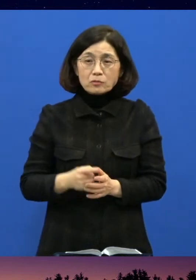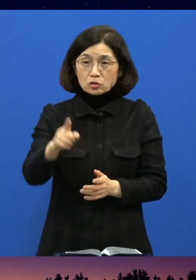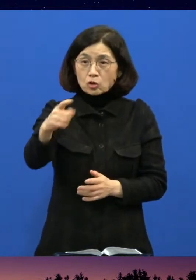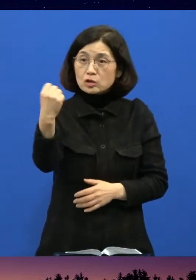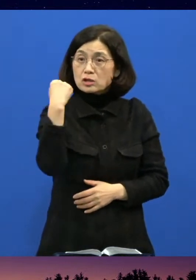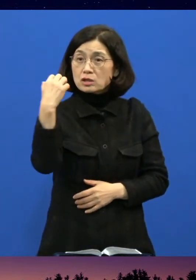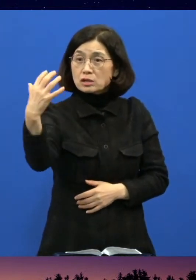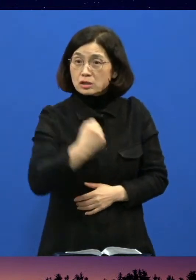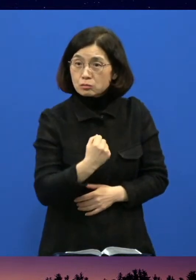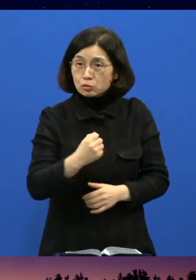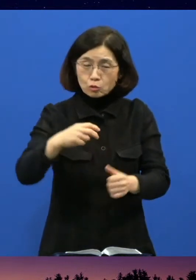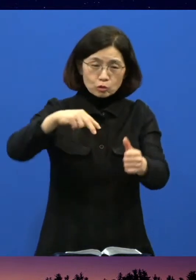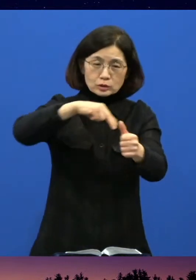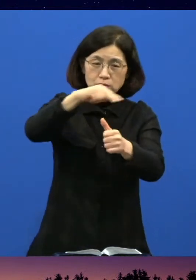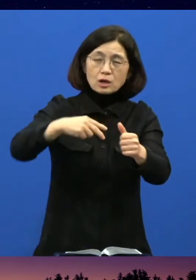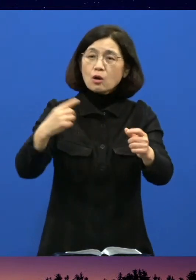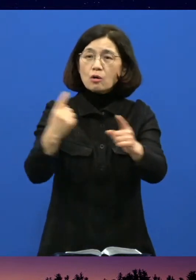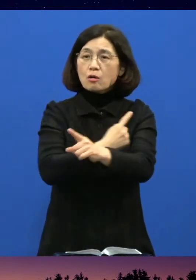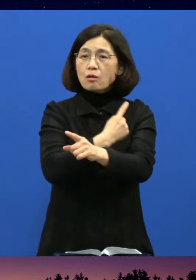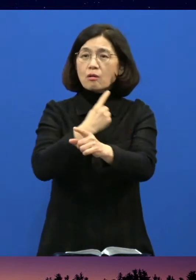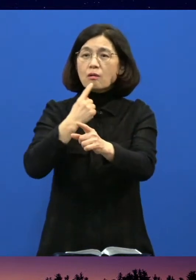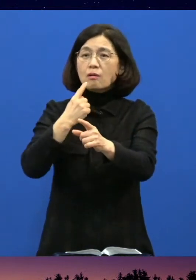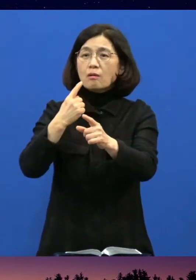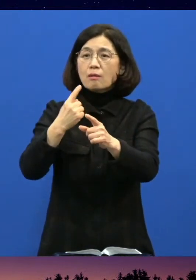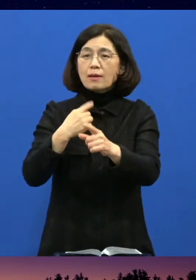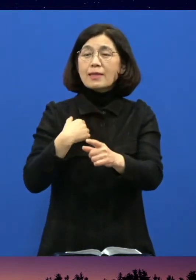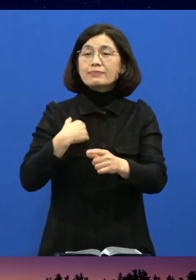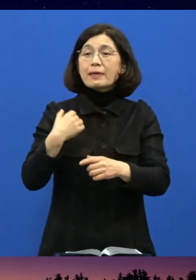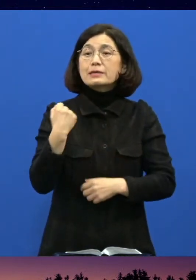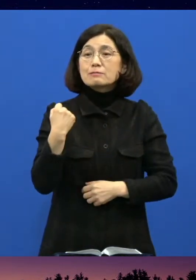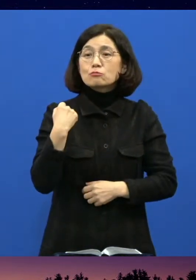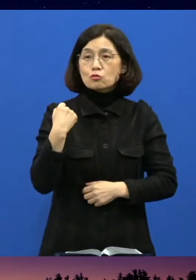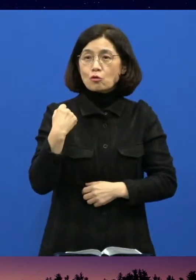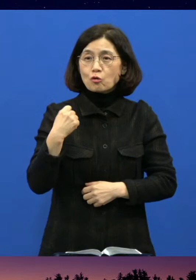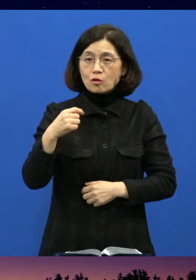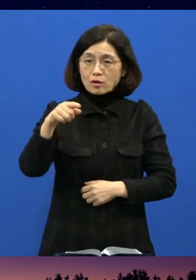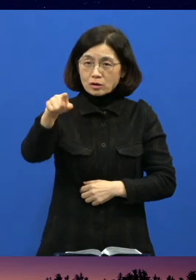힘으로 상황을 한순간에 뒤집어 놓을 수 있다고 얘기하는 거예요.